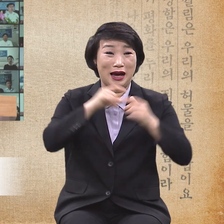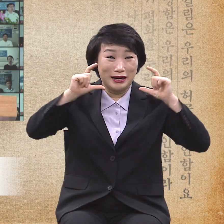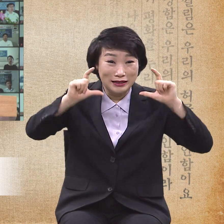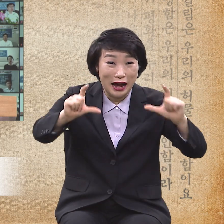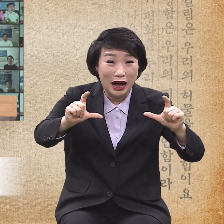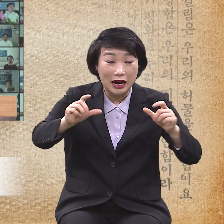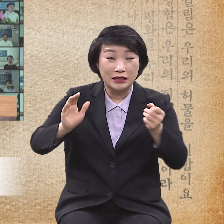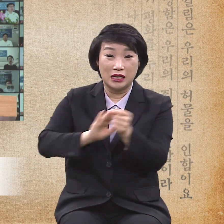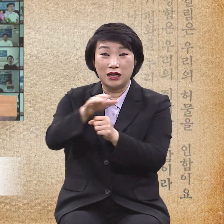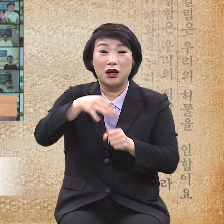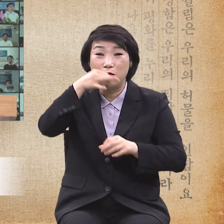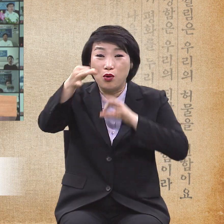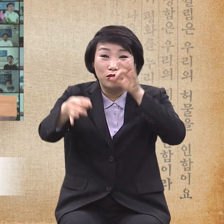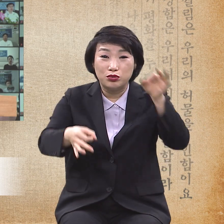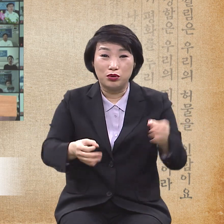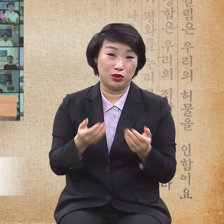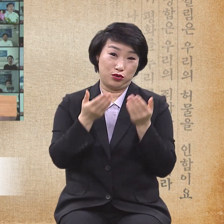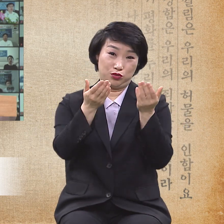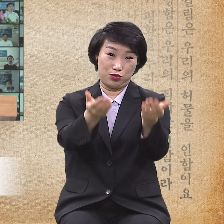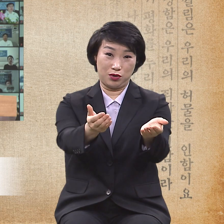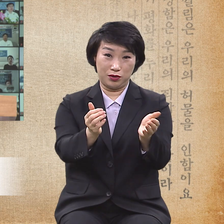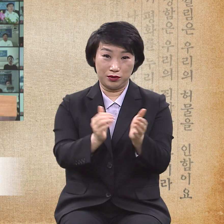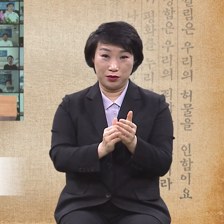사랑의 목소리가 들린다 이 말이요.